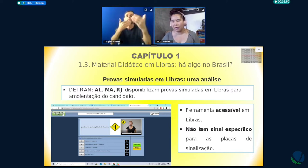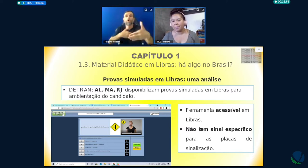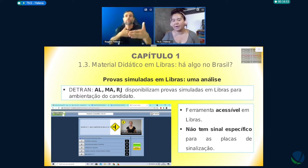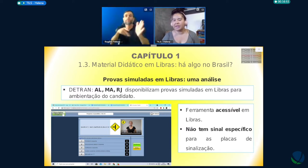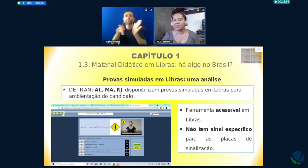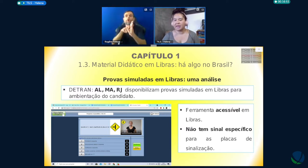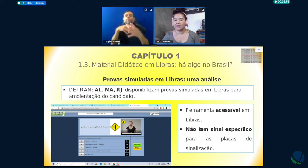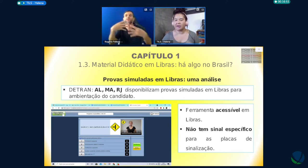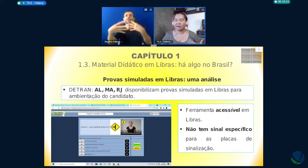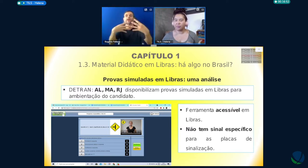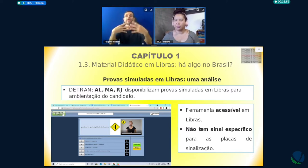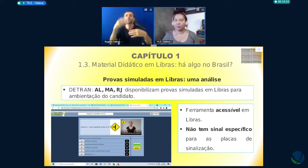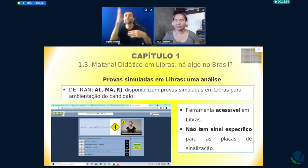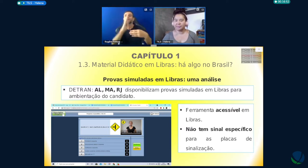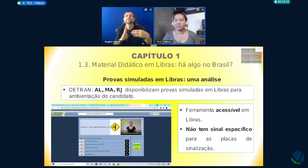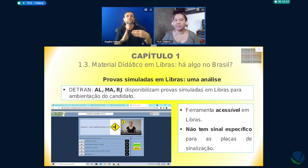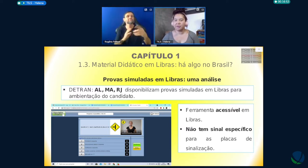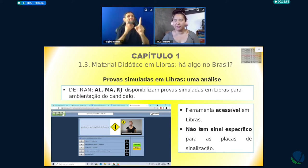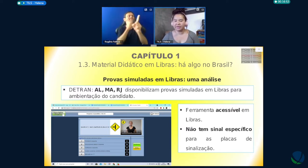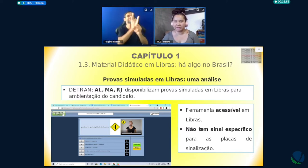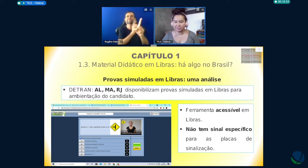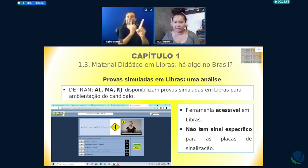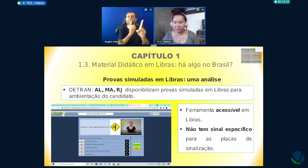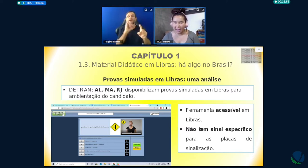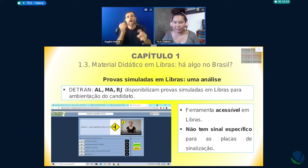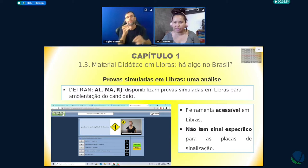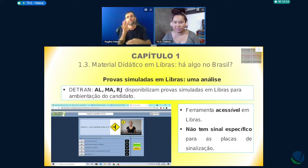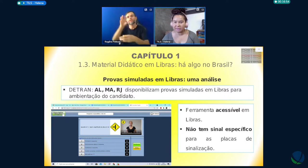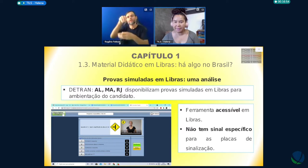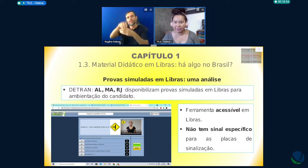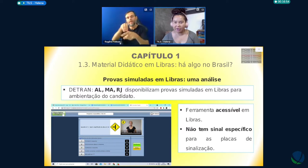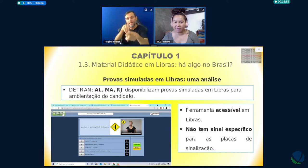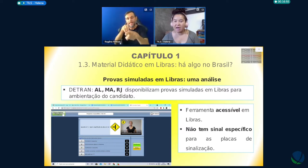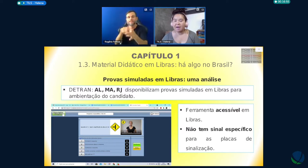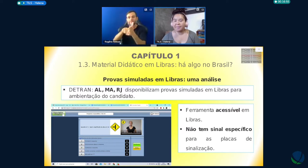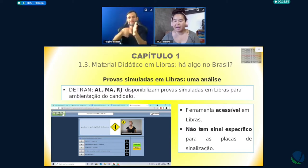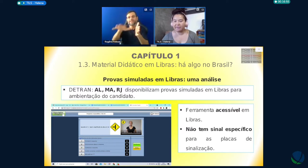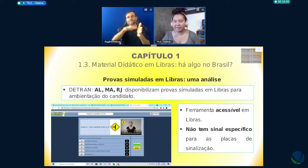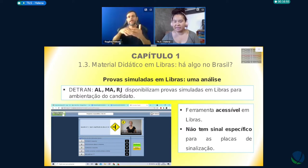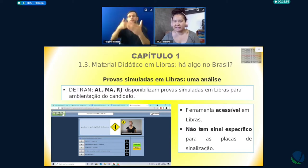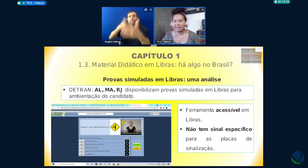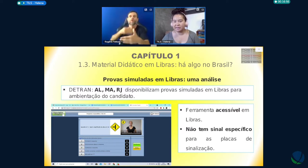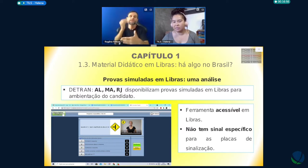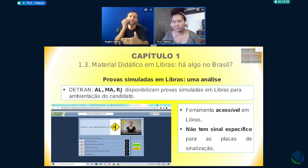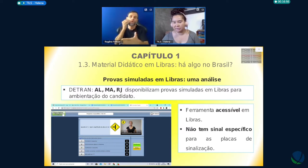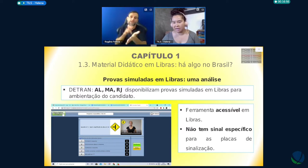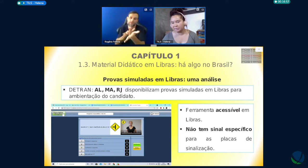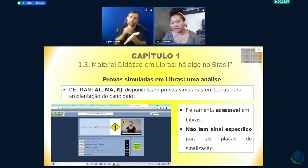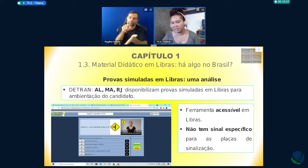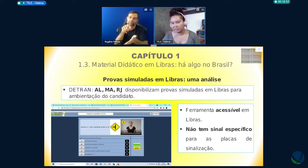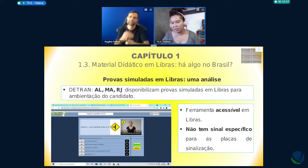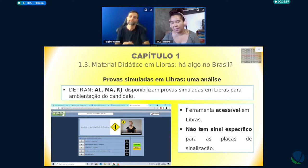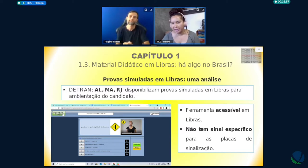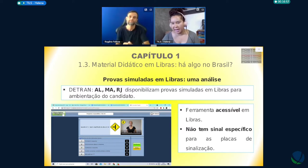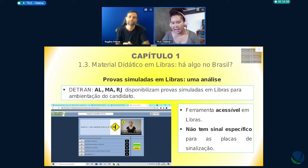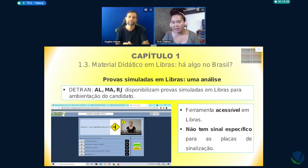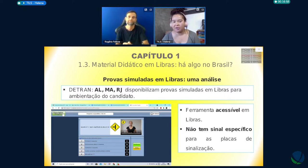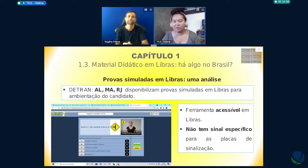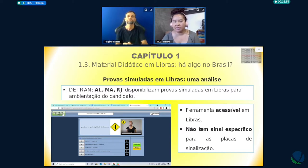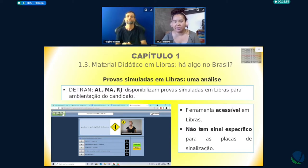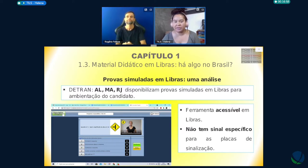aluno, ele acompanha, né, o curso, depois ele pode fazer um simulado antes da prova para ver se ele está conseguindo